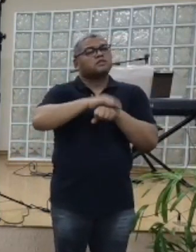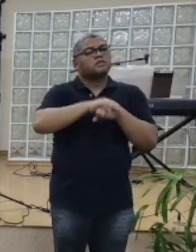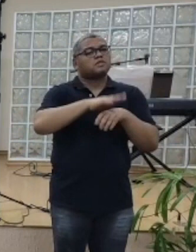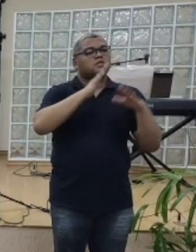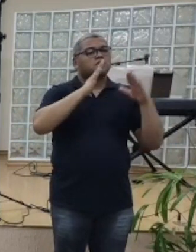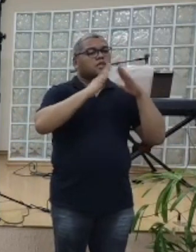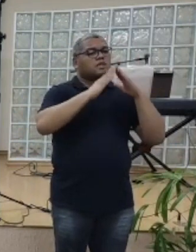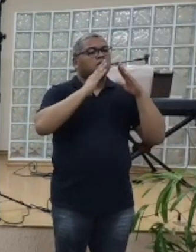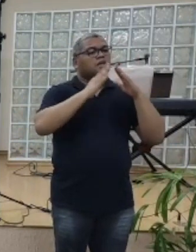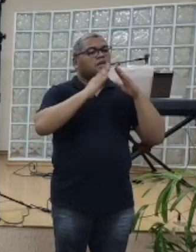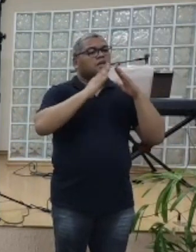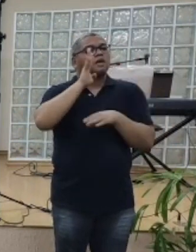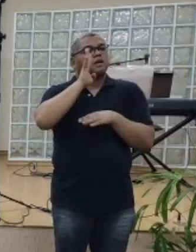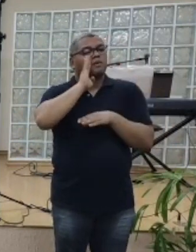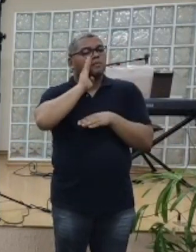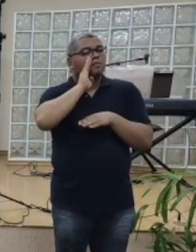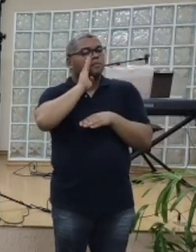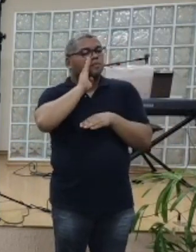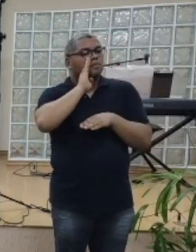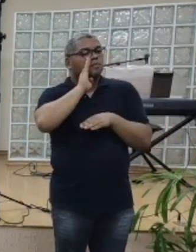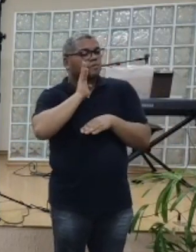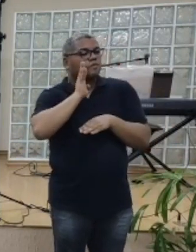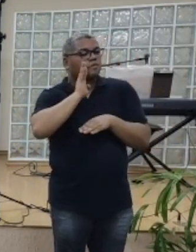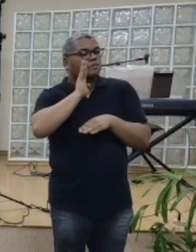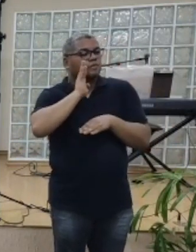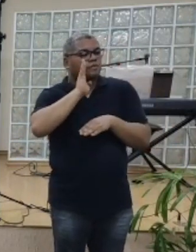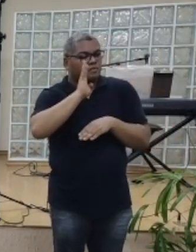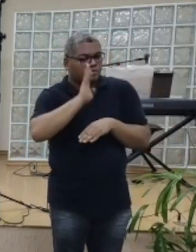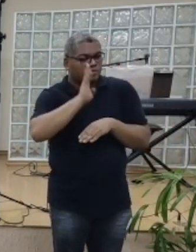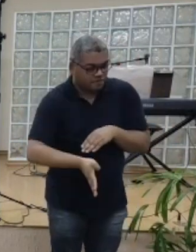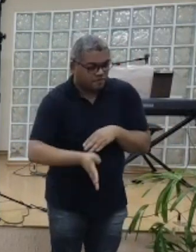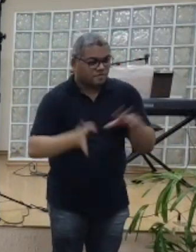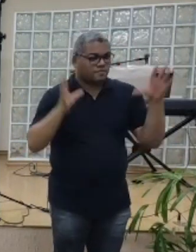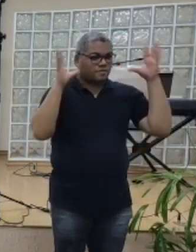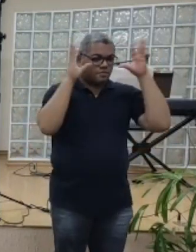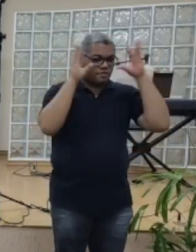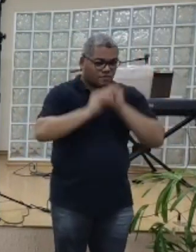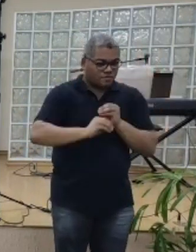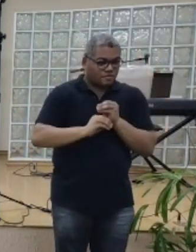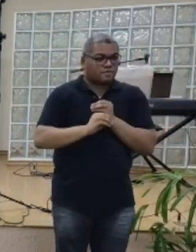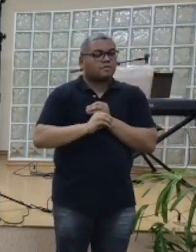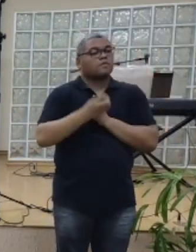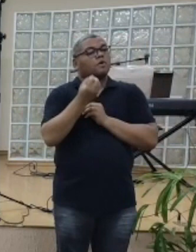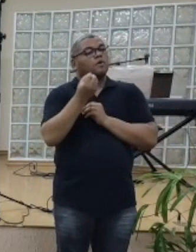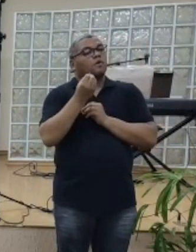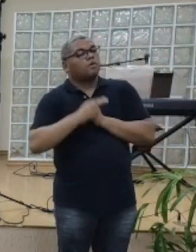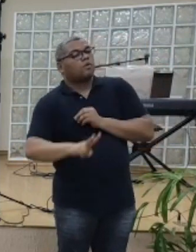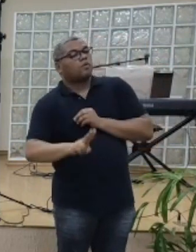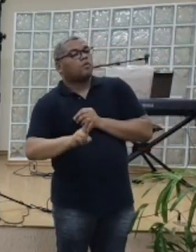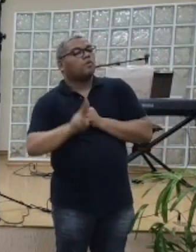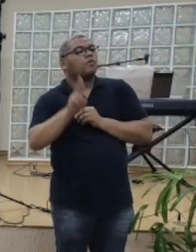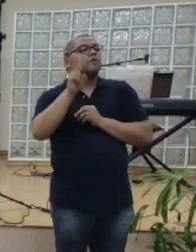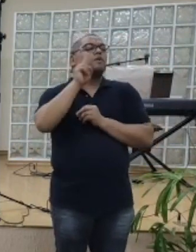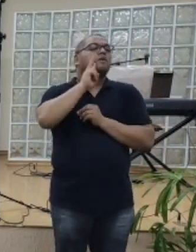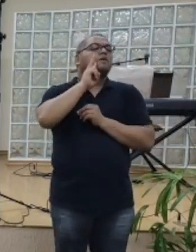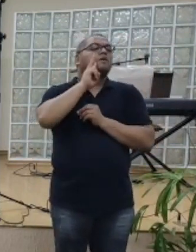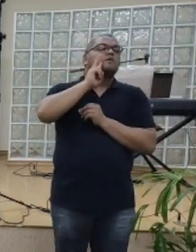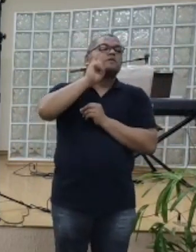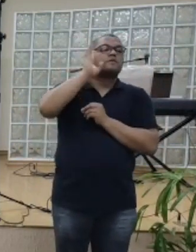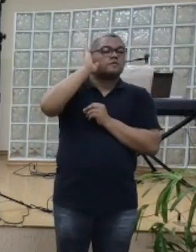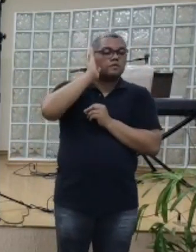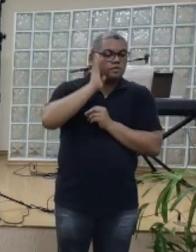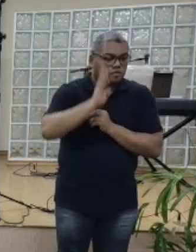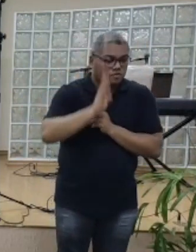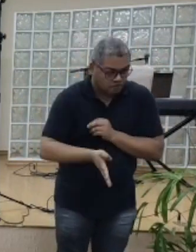na quarta-feira à noite? O que é que eles estão fazendo em casa na segunda-feira à noite? O que é que